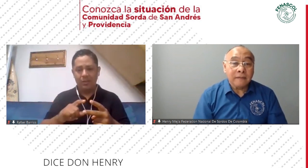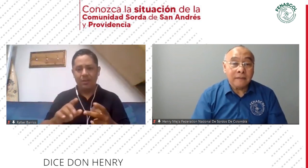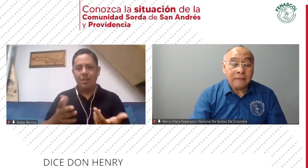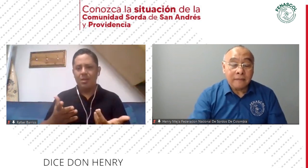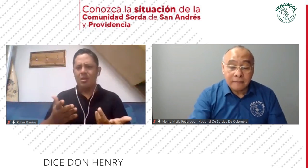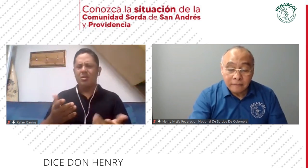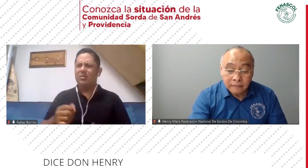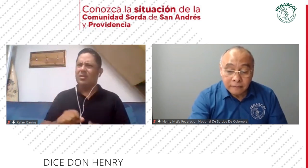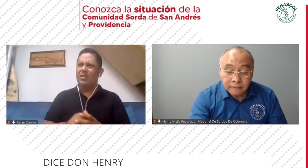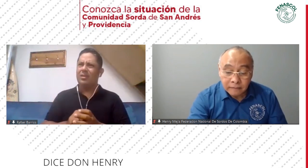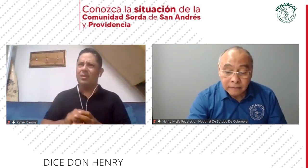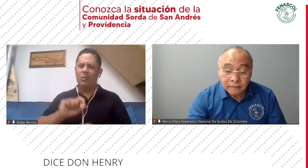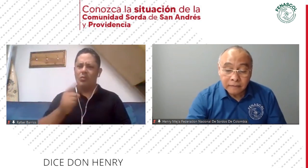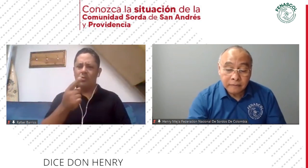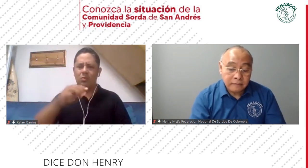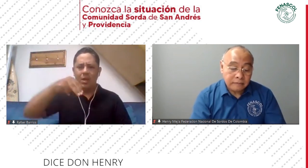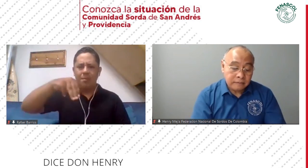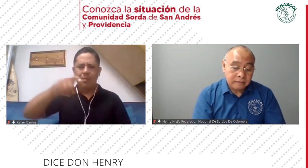ree